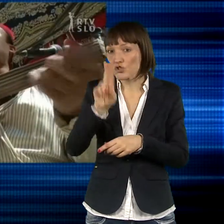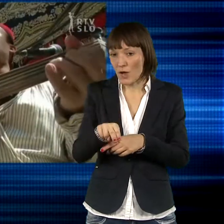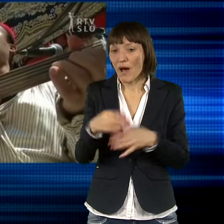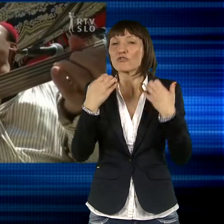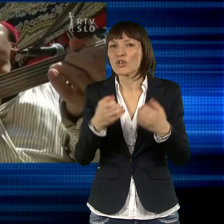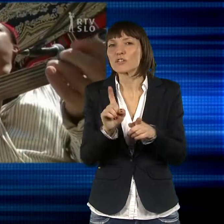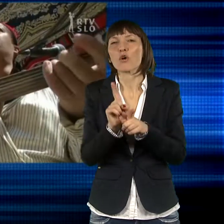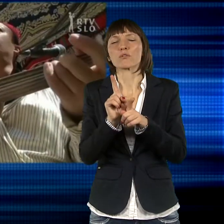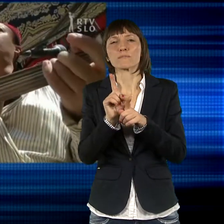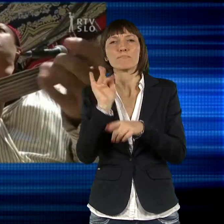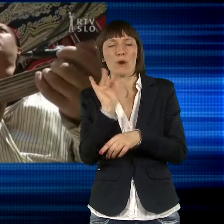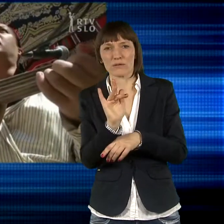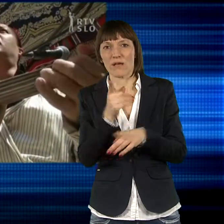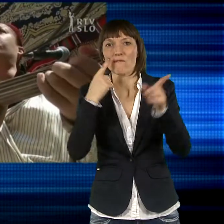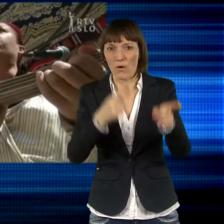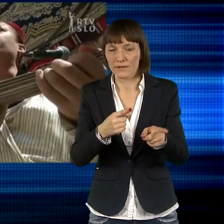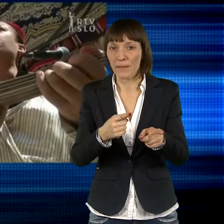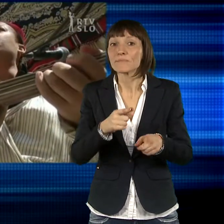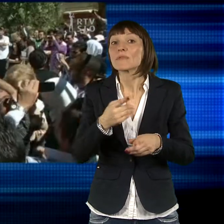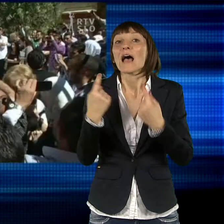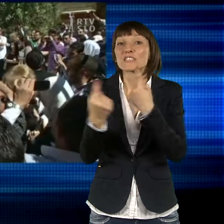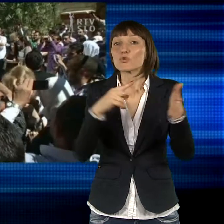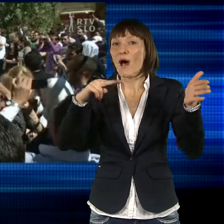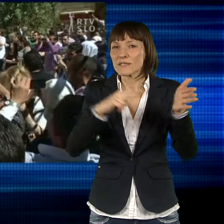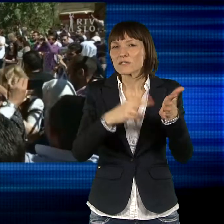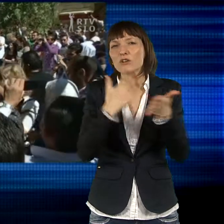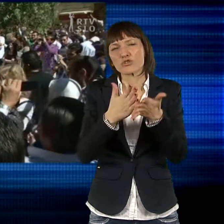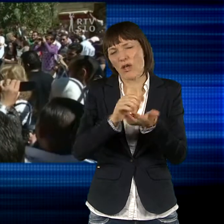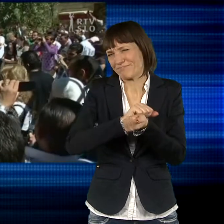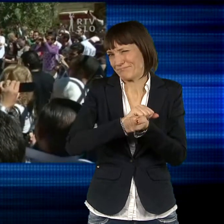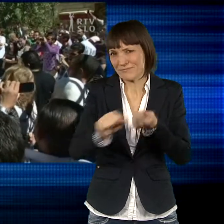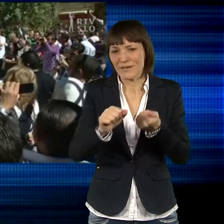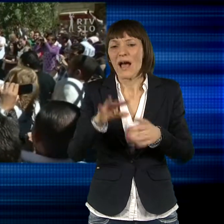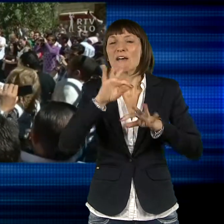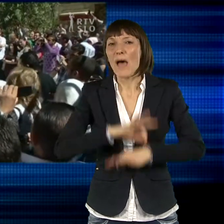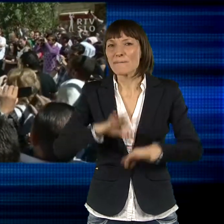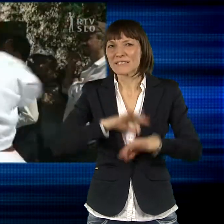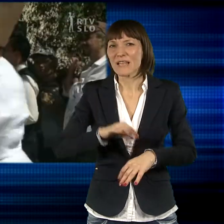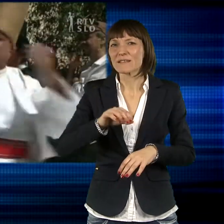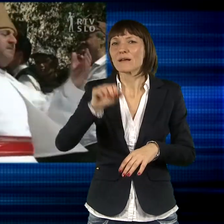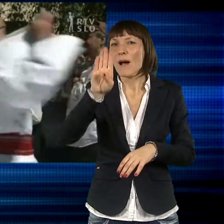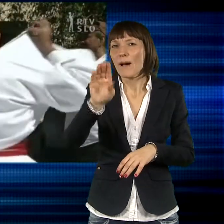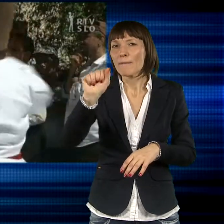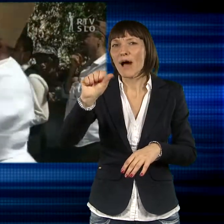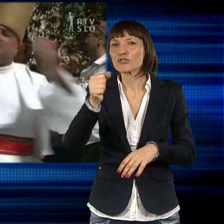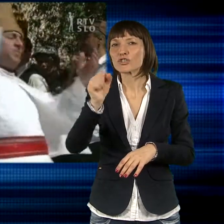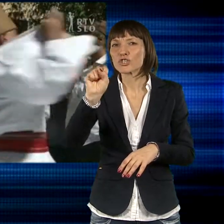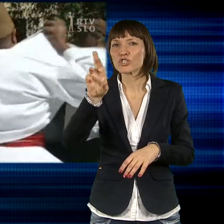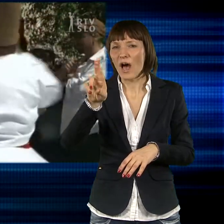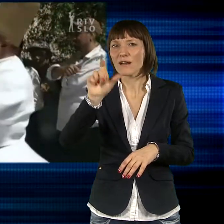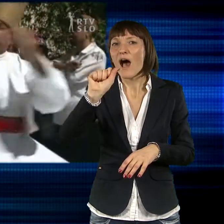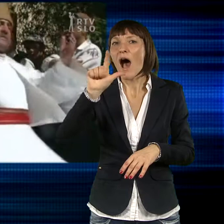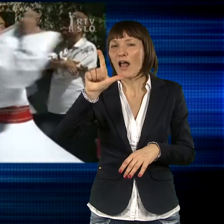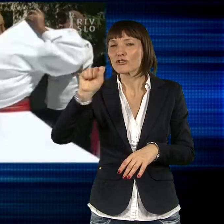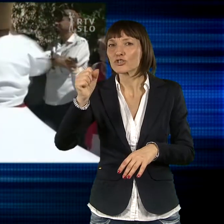jo imajo, želijo kljubovati. Razmere v Siriji so že zdavnaj tako zavožene, da režim predsednika Bašarja Asada vojne ne